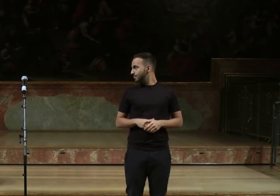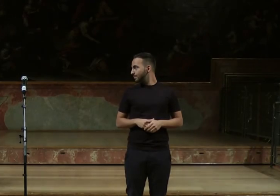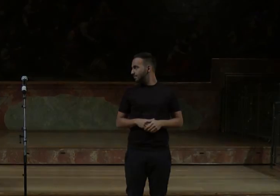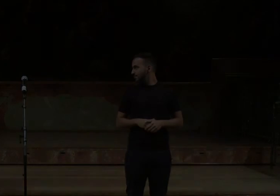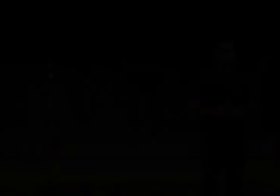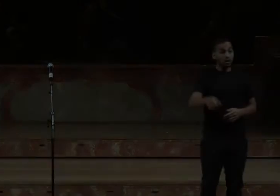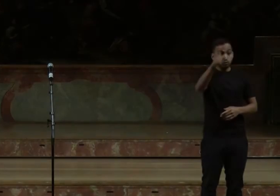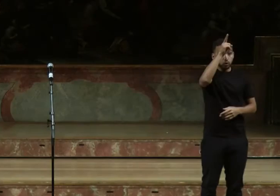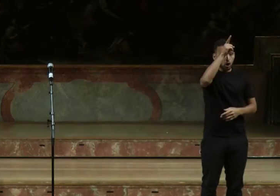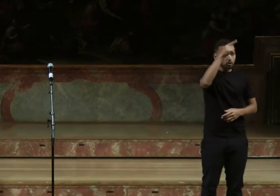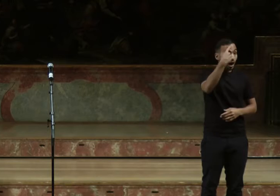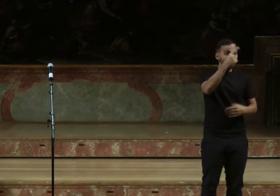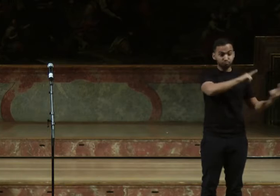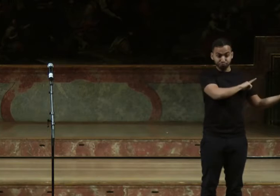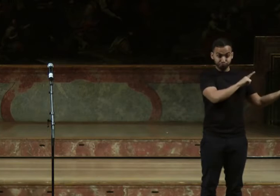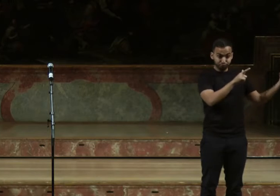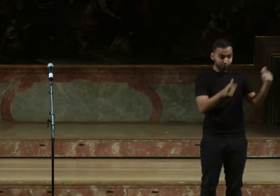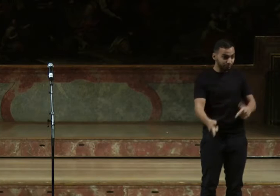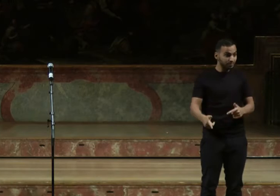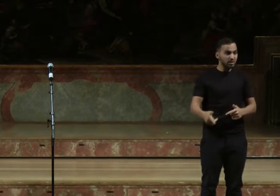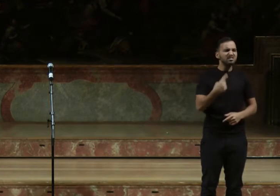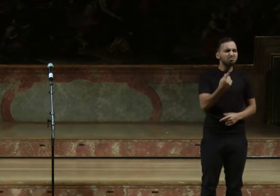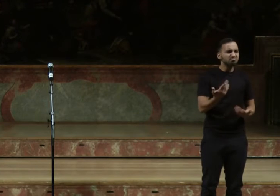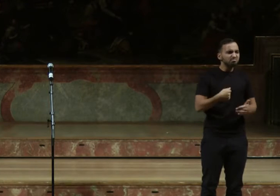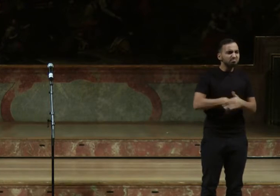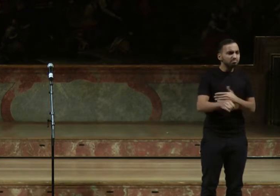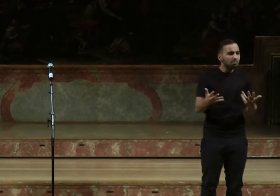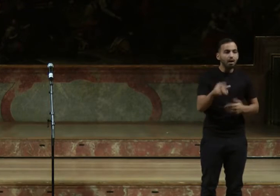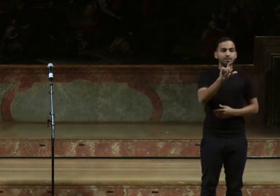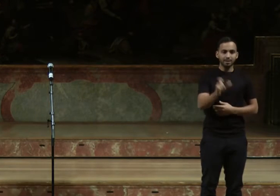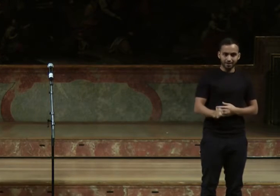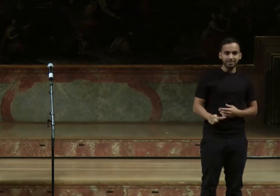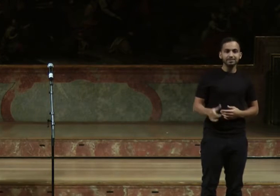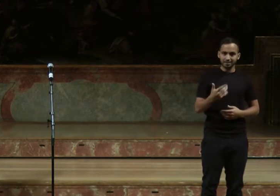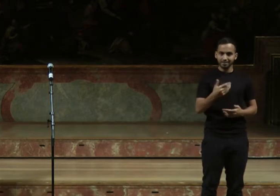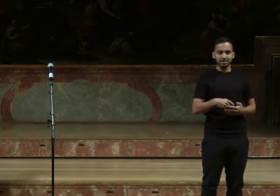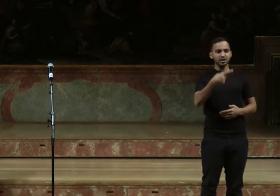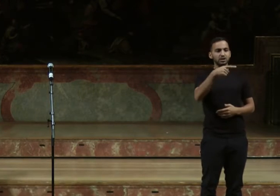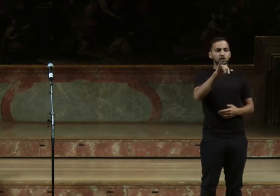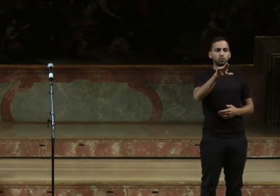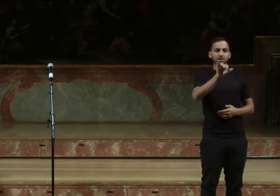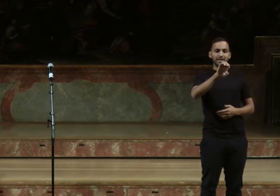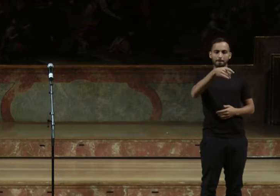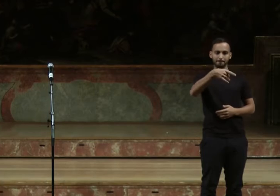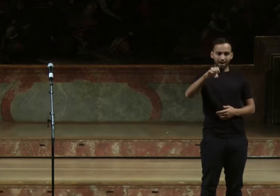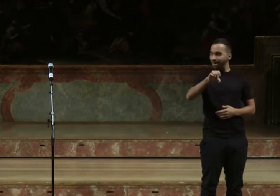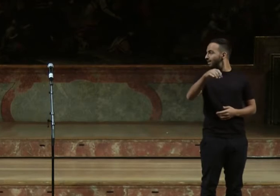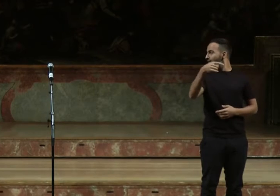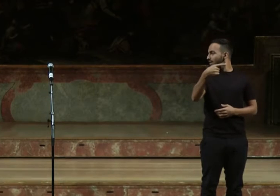aus Deutschland angereist, in Italien geboren. Er hört auf den klingenden Namen Giuseppe Ciaranna und ich bitte um